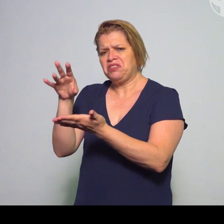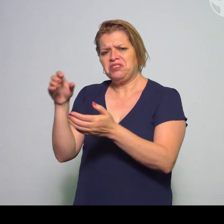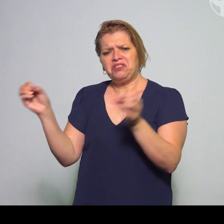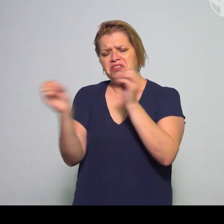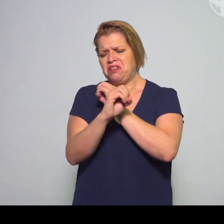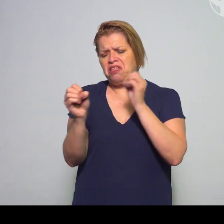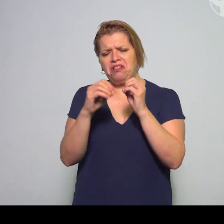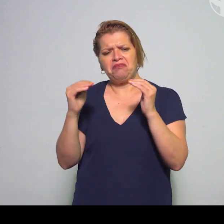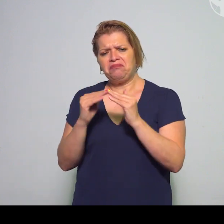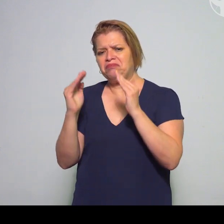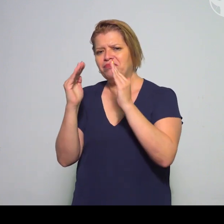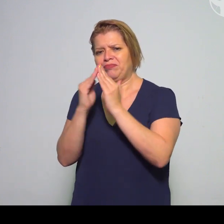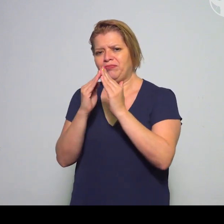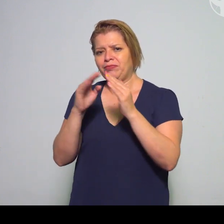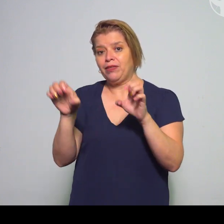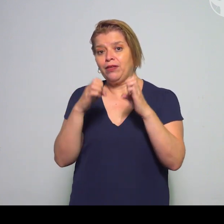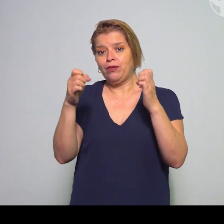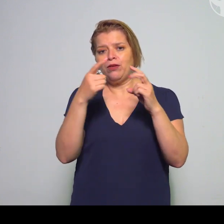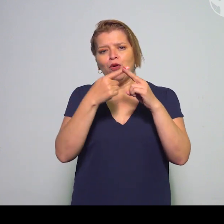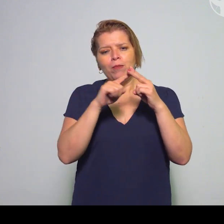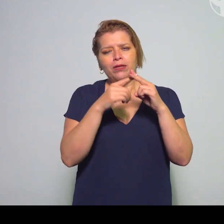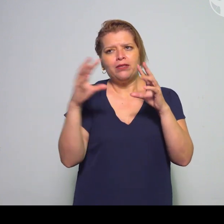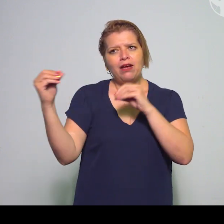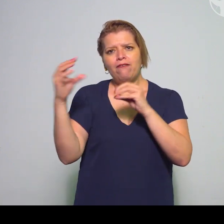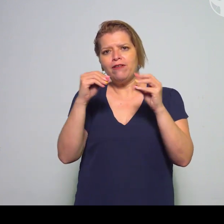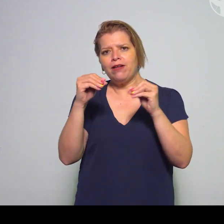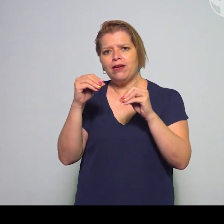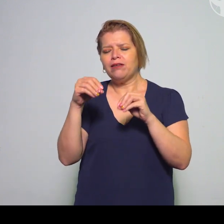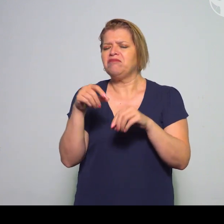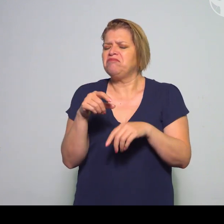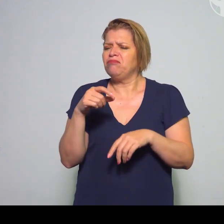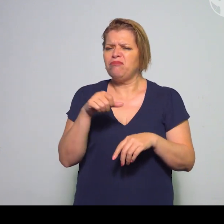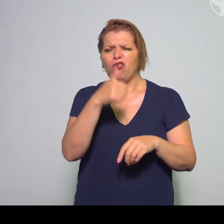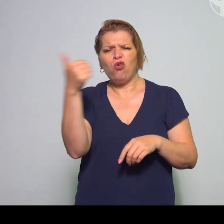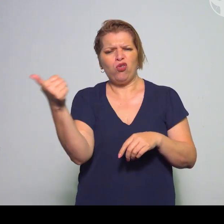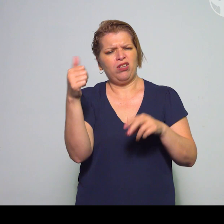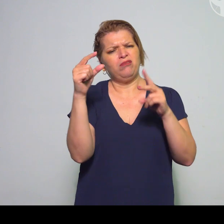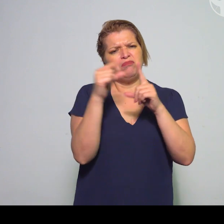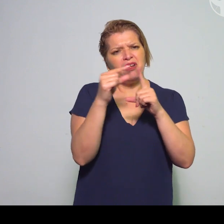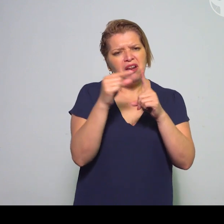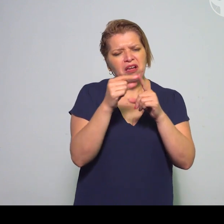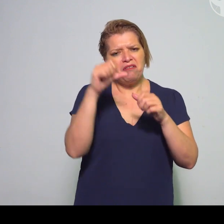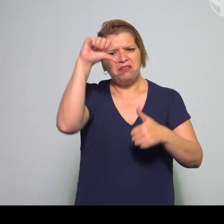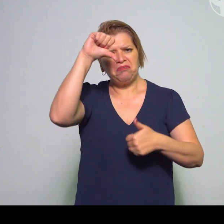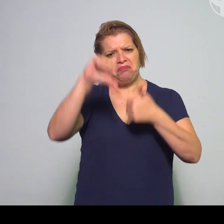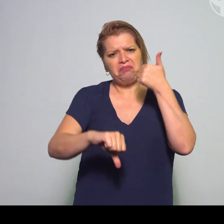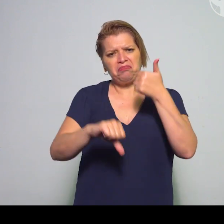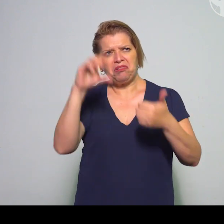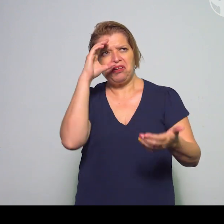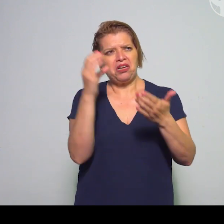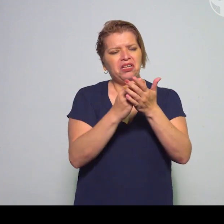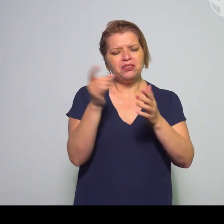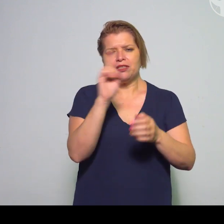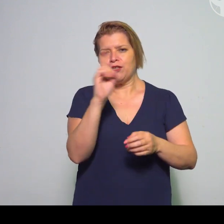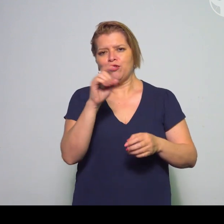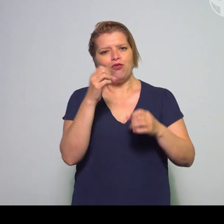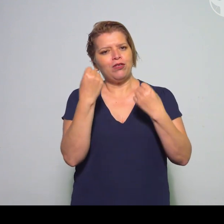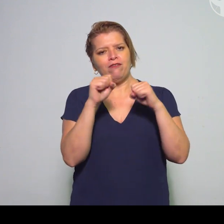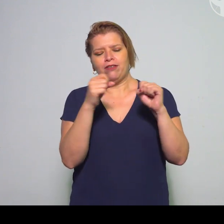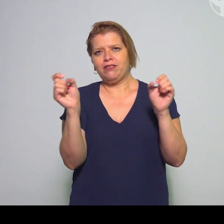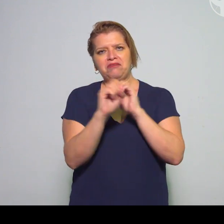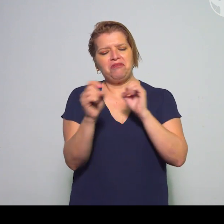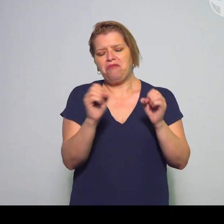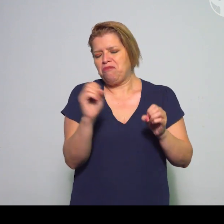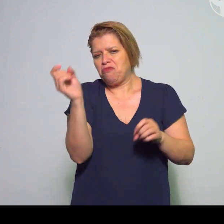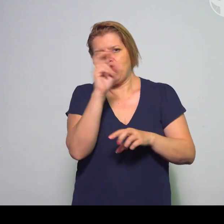proceso de restauración, sino que empiezas a hablar las palabras contrarias, a creer que las cosas no van a suceder,